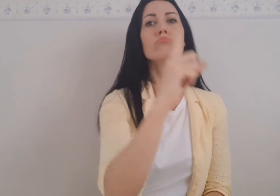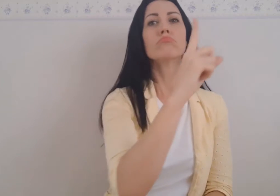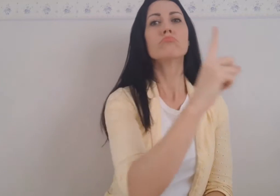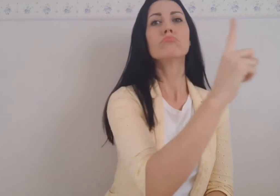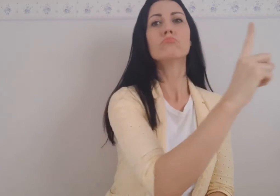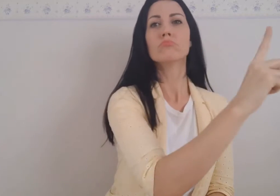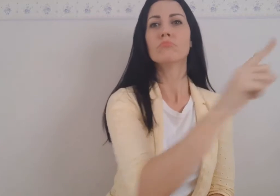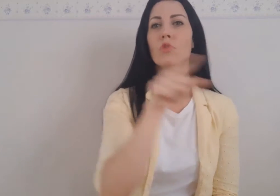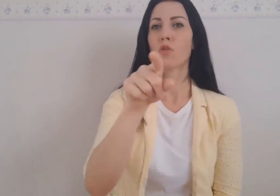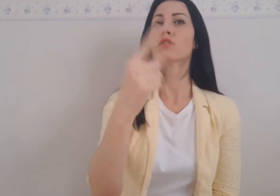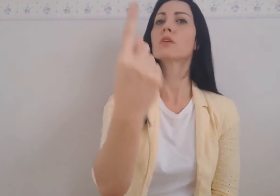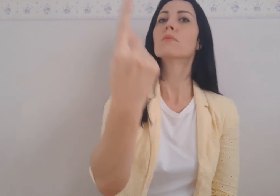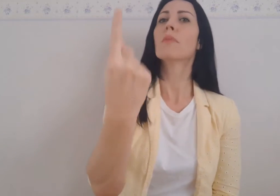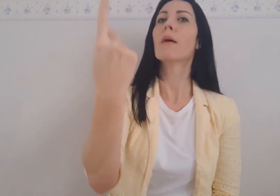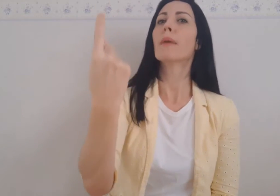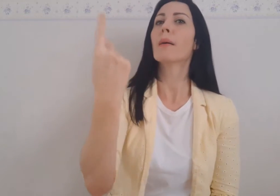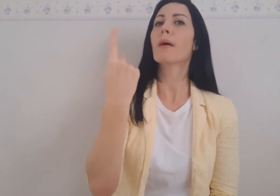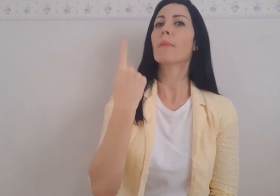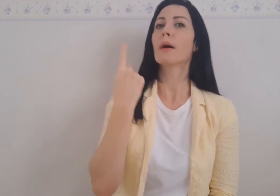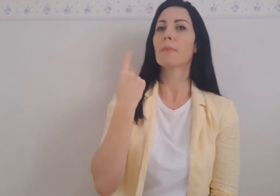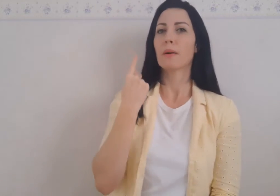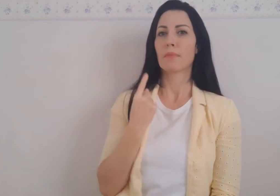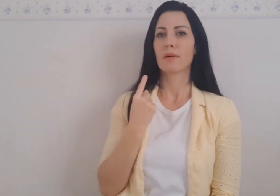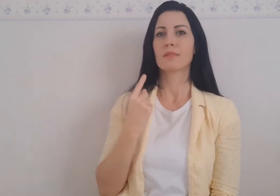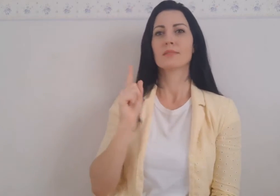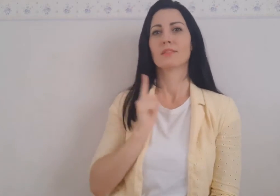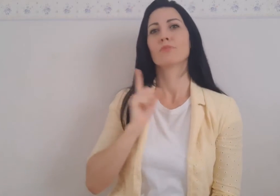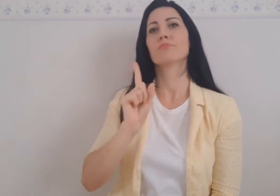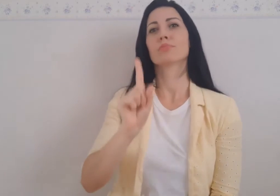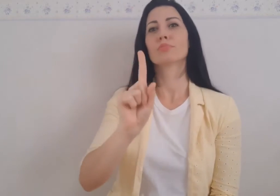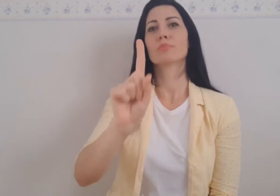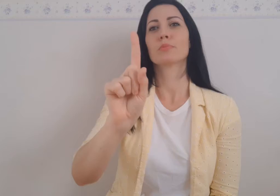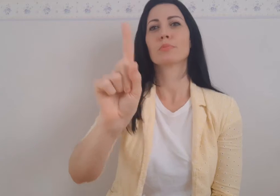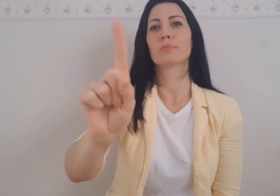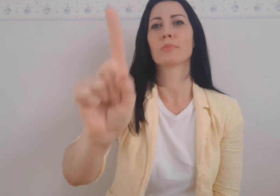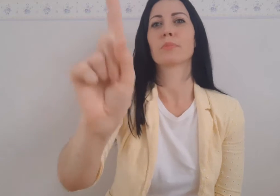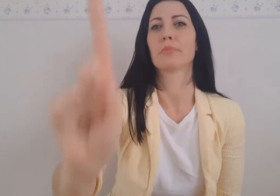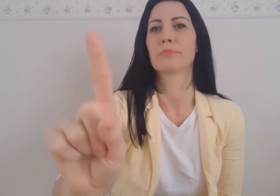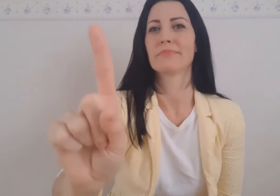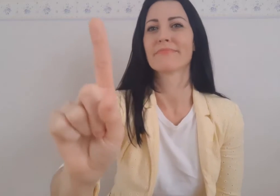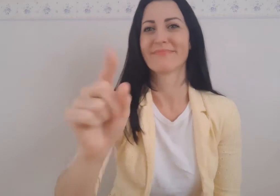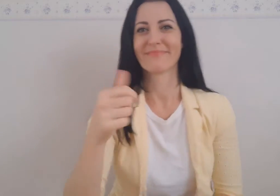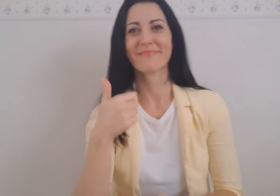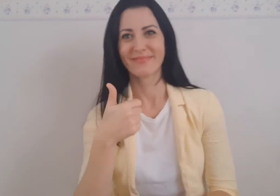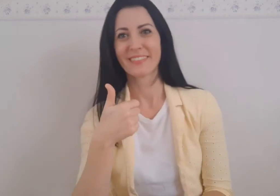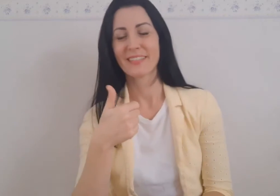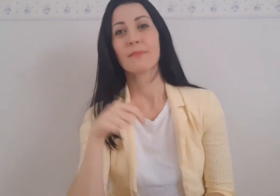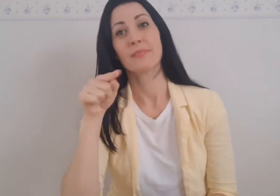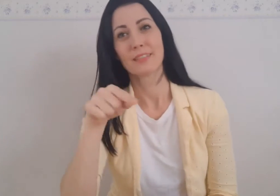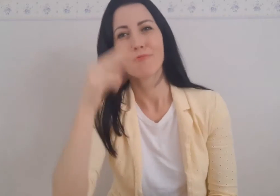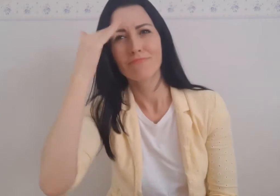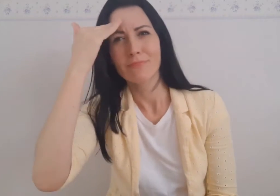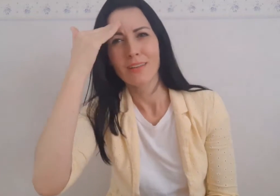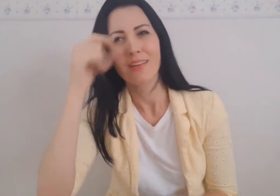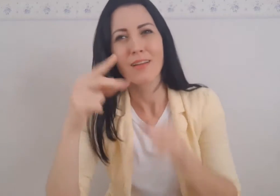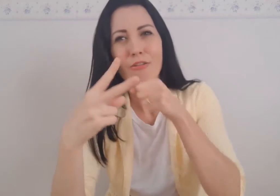Eu andei até lá, você andou até mim, eu fui até você, certo? Deu